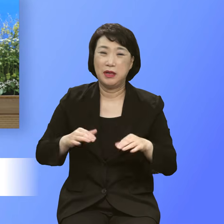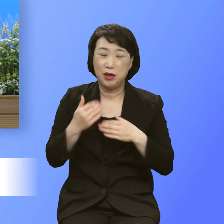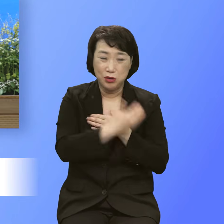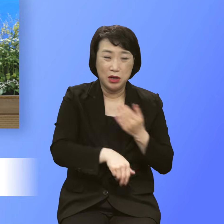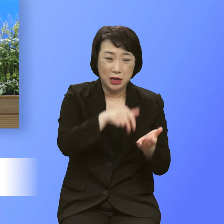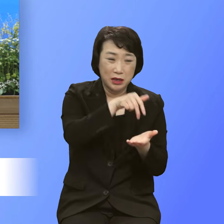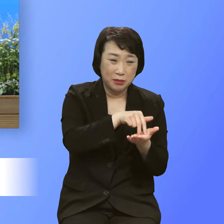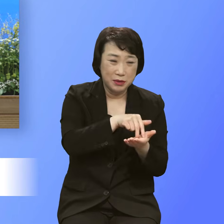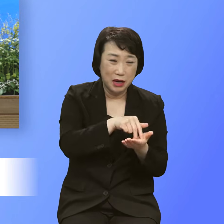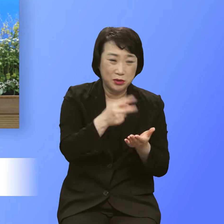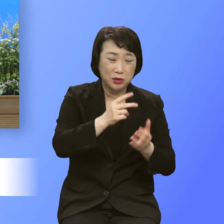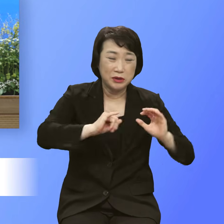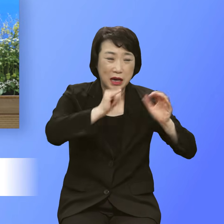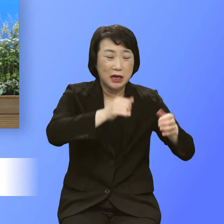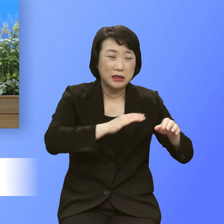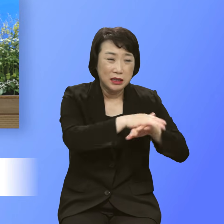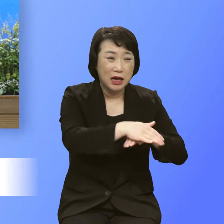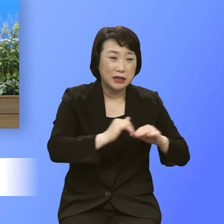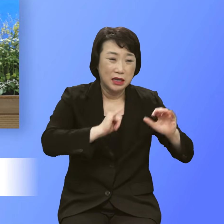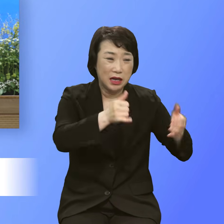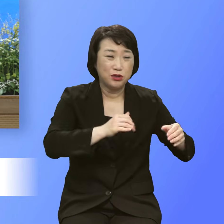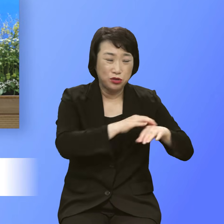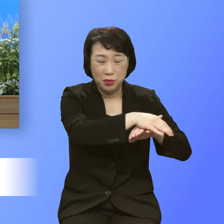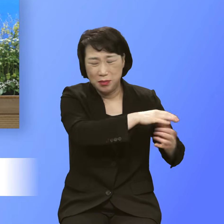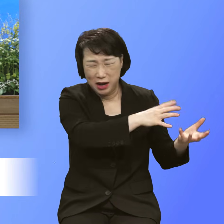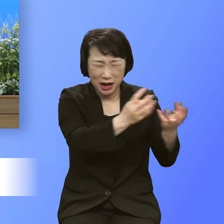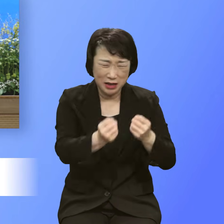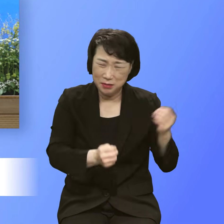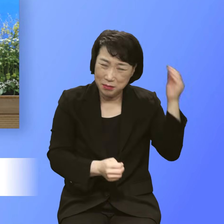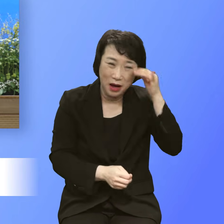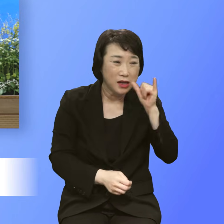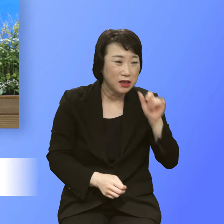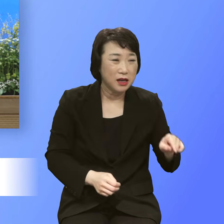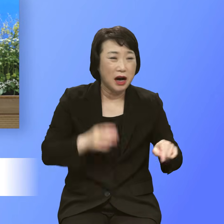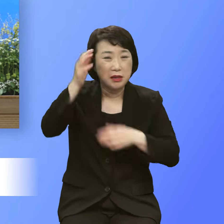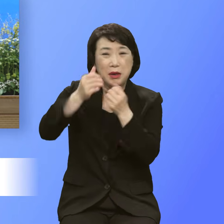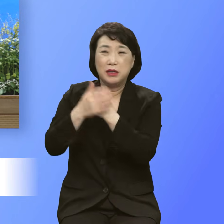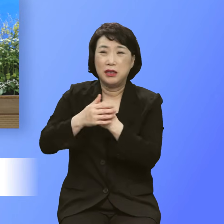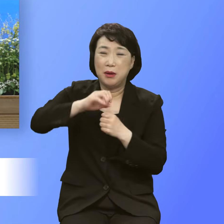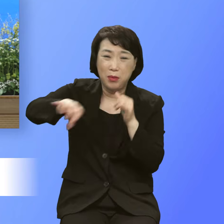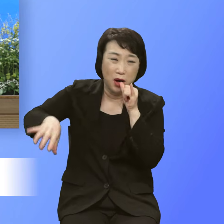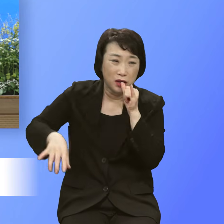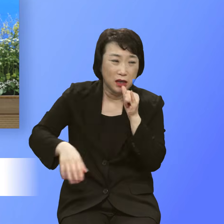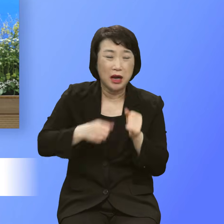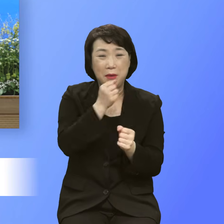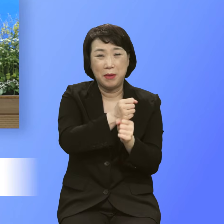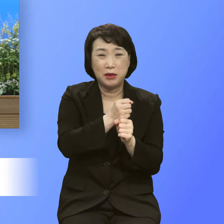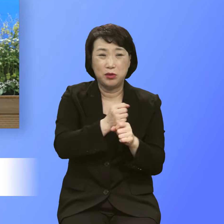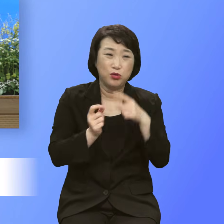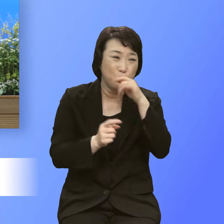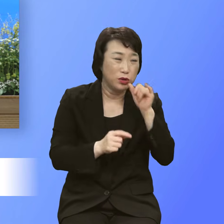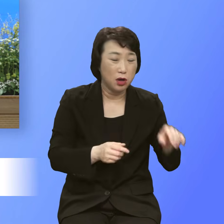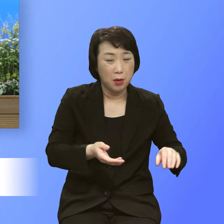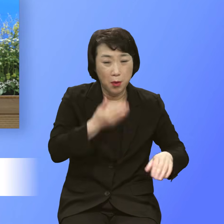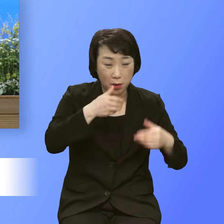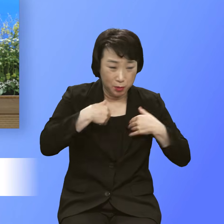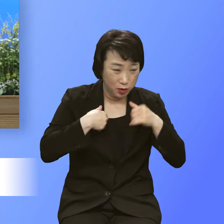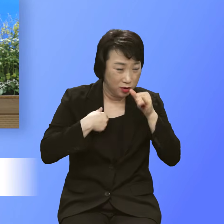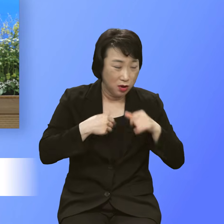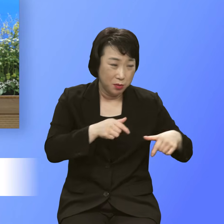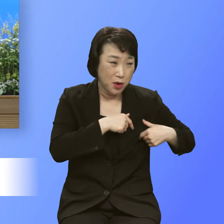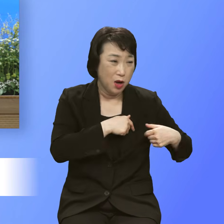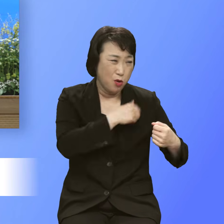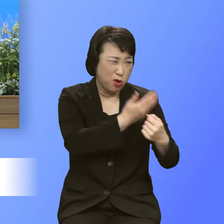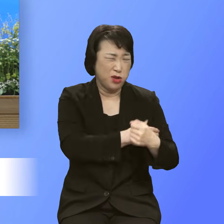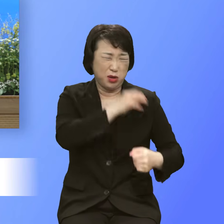육신의 사정들 또 세상의 풍속과 세상의 수많은 방해들은 하나님이 내게 베푸신 은혜를 부정하라고 합니다. 먹어야 살지 않냐고 세상의 명예